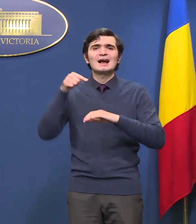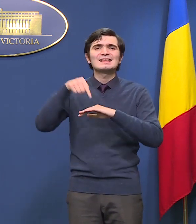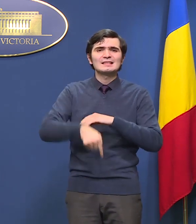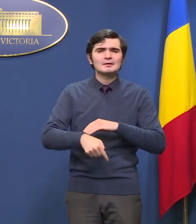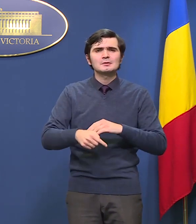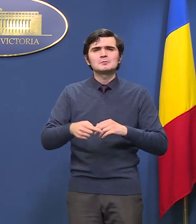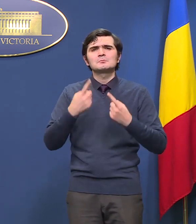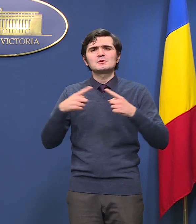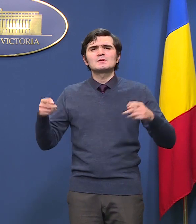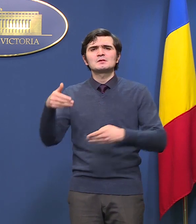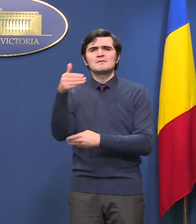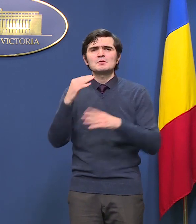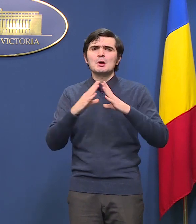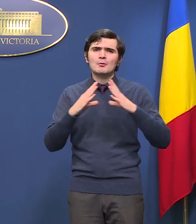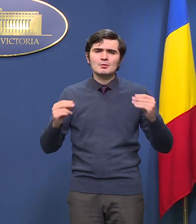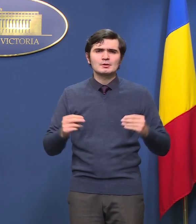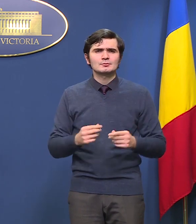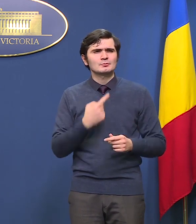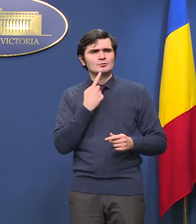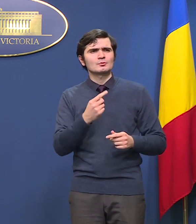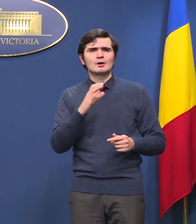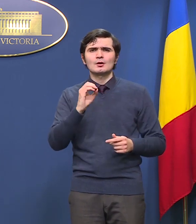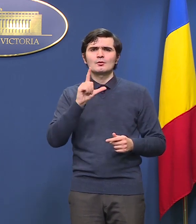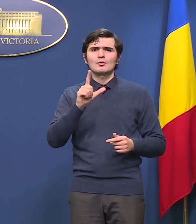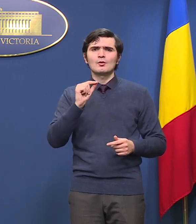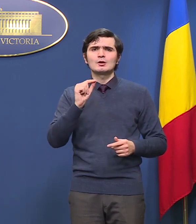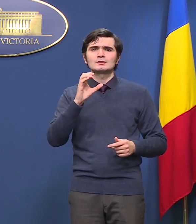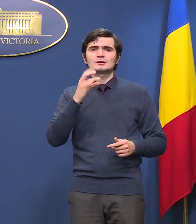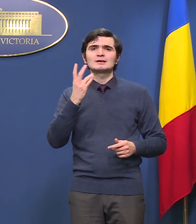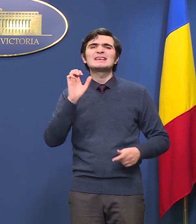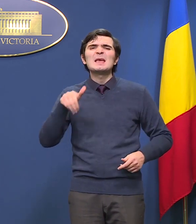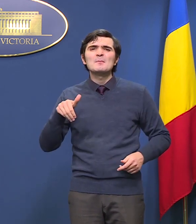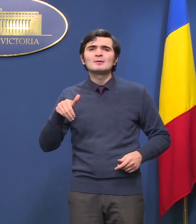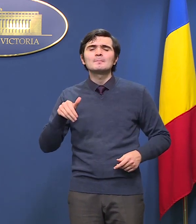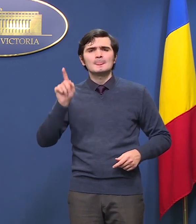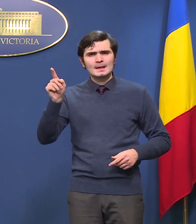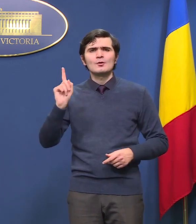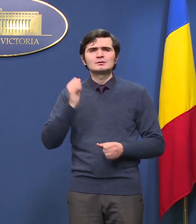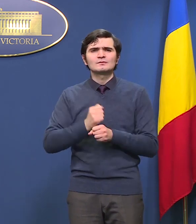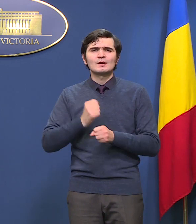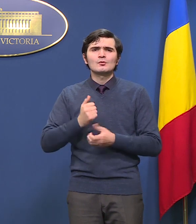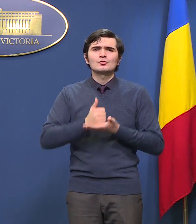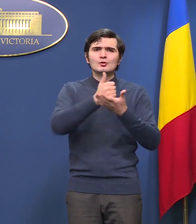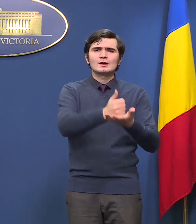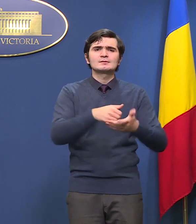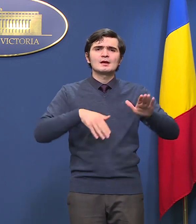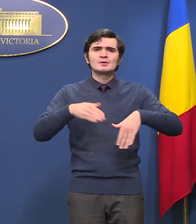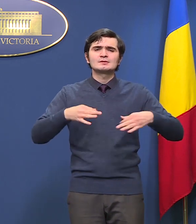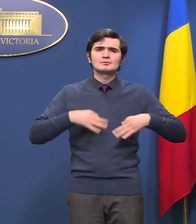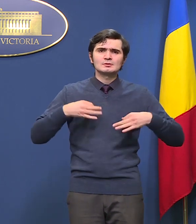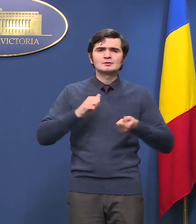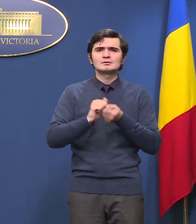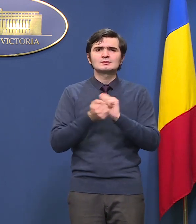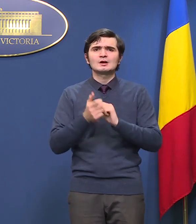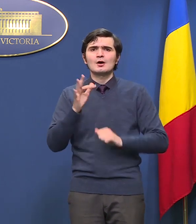diferite companii românești, cum este, de exemplu, Oldchem, care face o donație către Ministerul Sănătății. De asemenea,